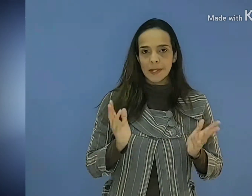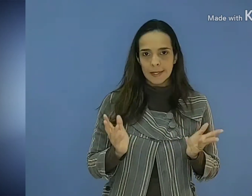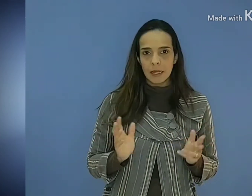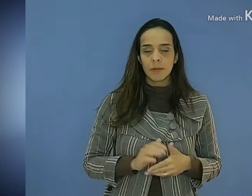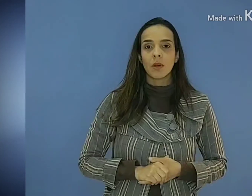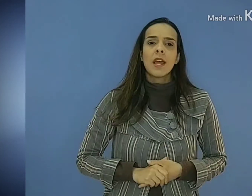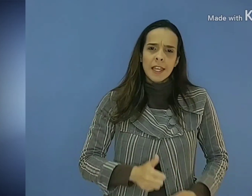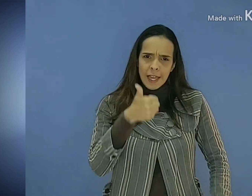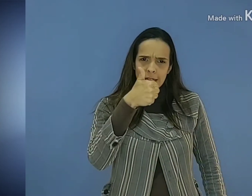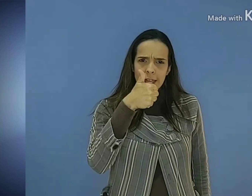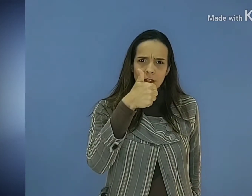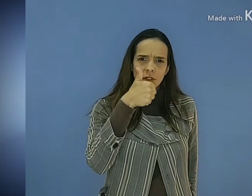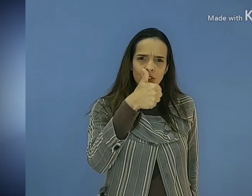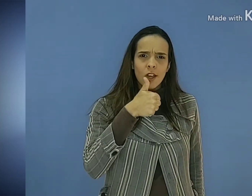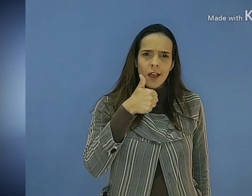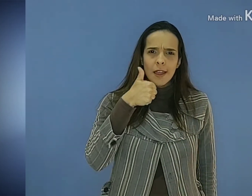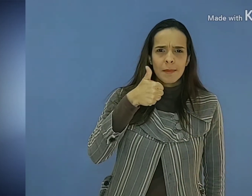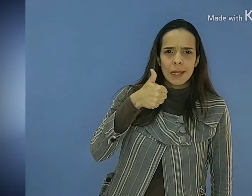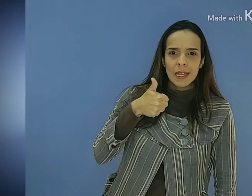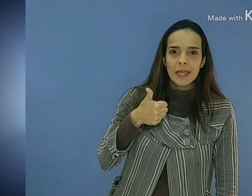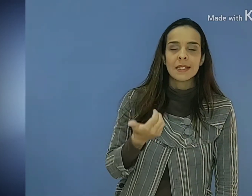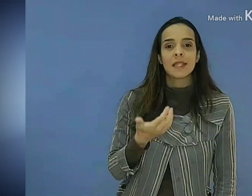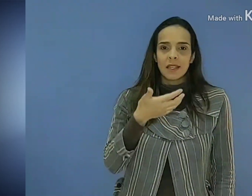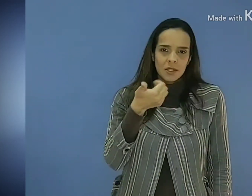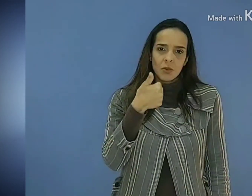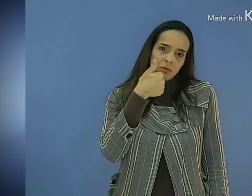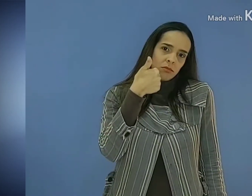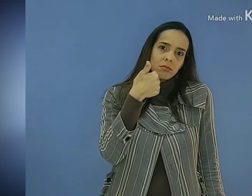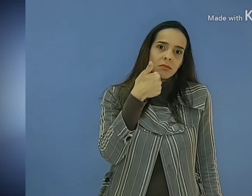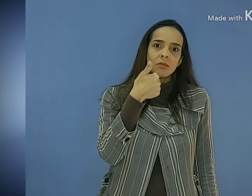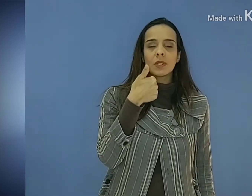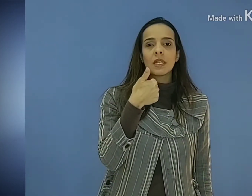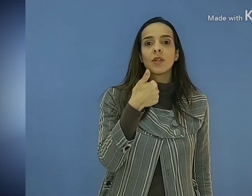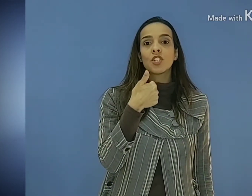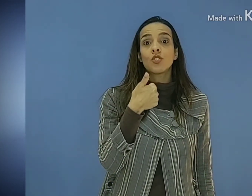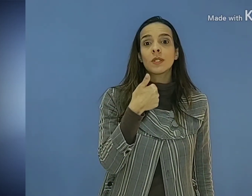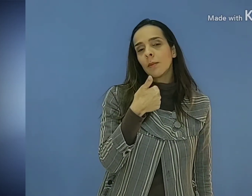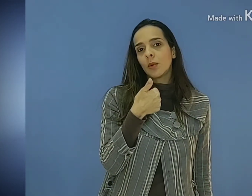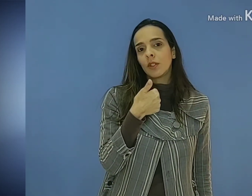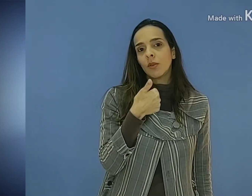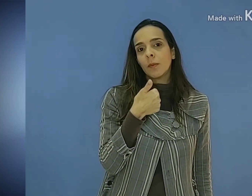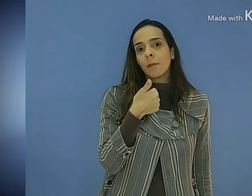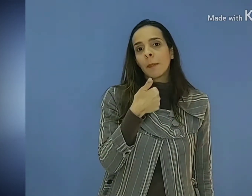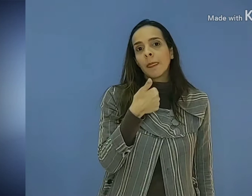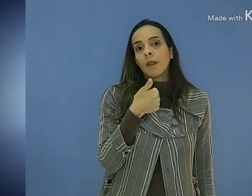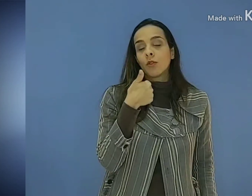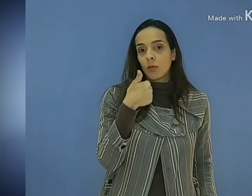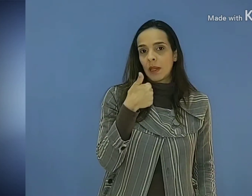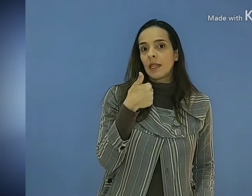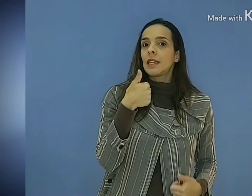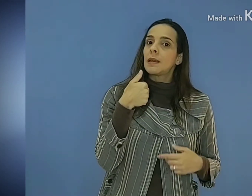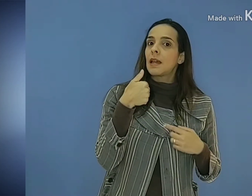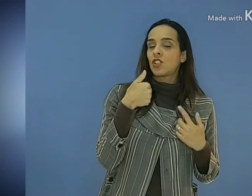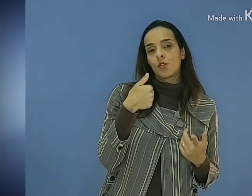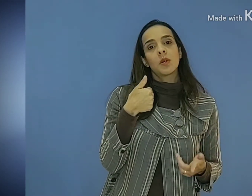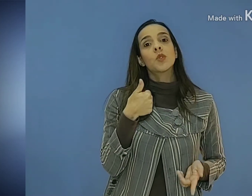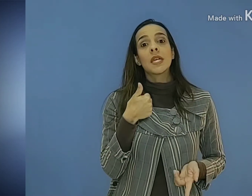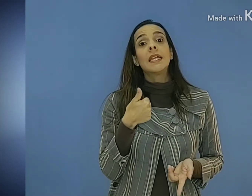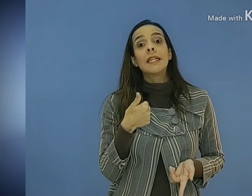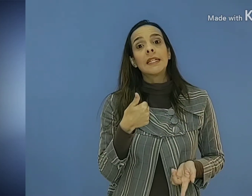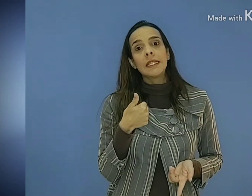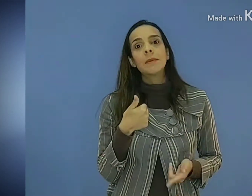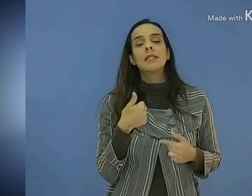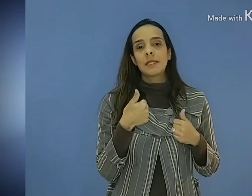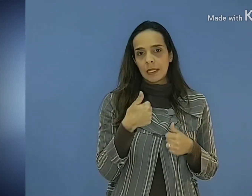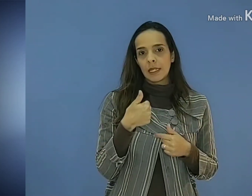a dia. Por exemplo, e aí, tudo jóia, beleza? Isso é um sinal que a gente usa muito. Tudo bem que a gente pode